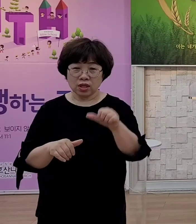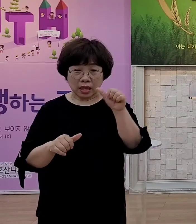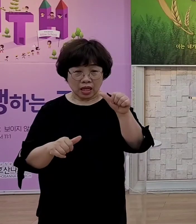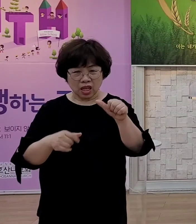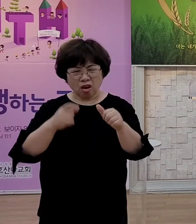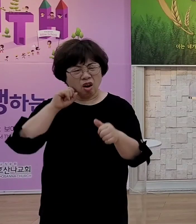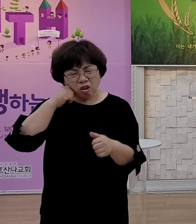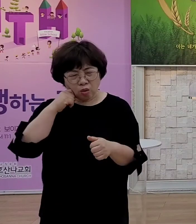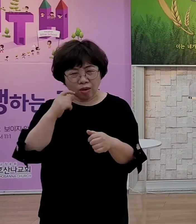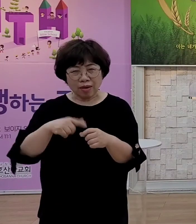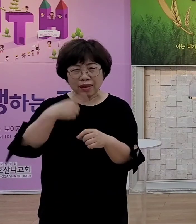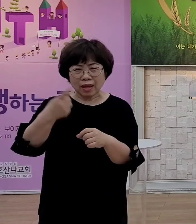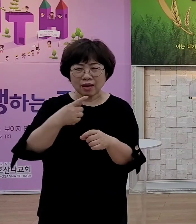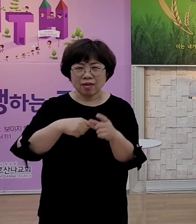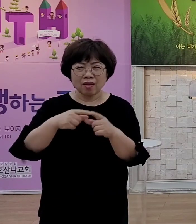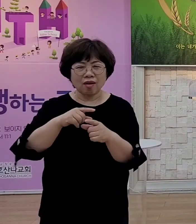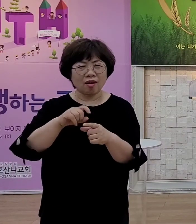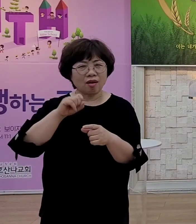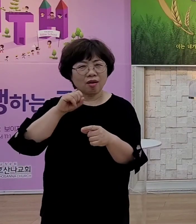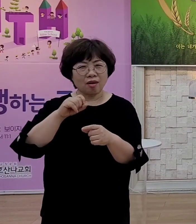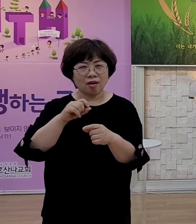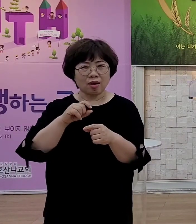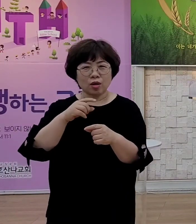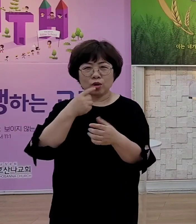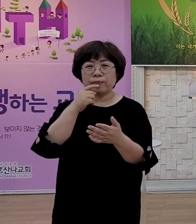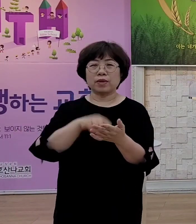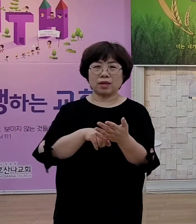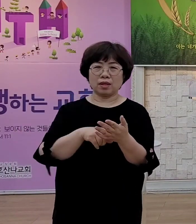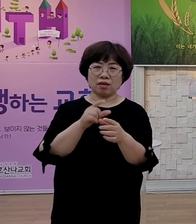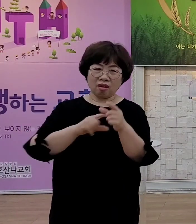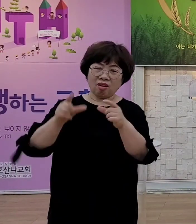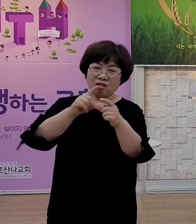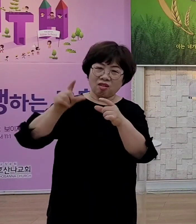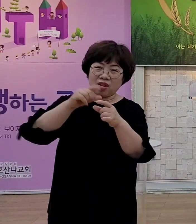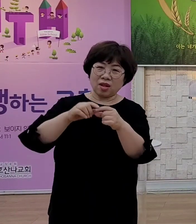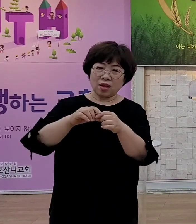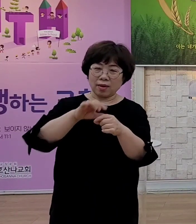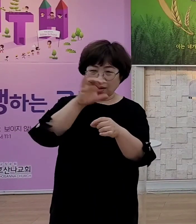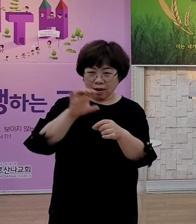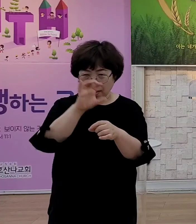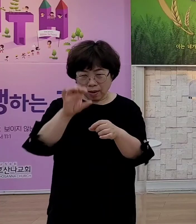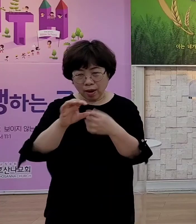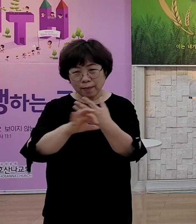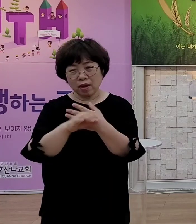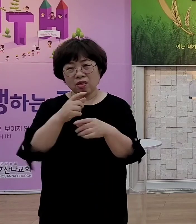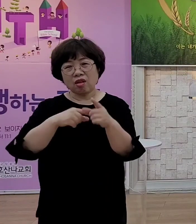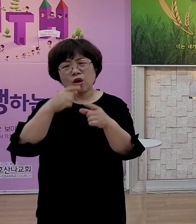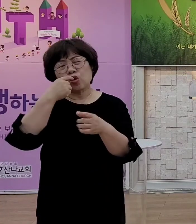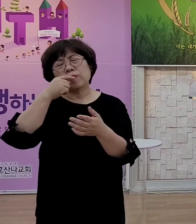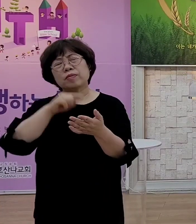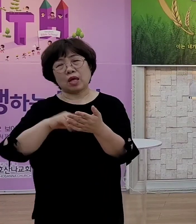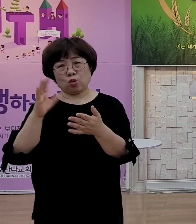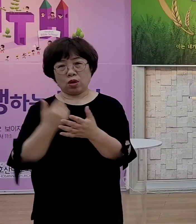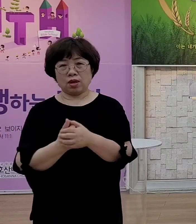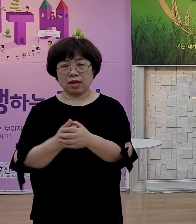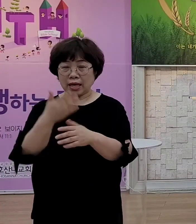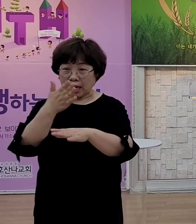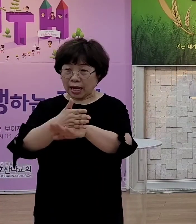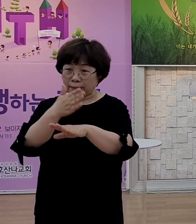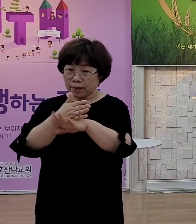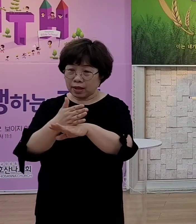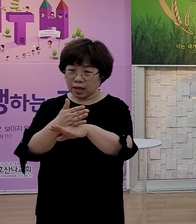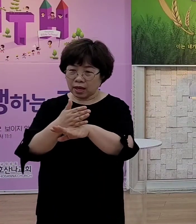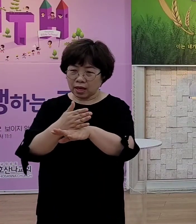어려워요. 아 이런 거구나. 그러면 1년 2년 계속 하잖아요. 그러면 감사는 하면